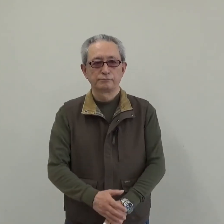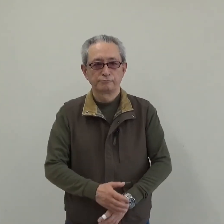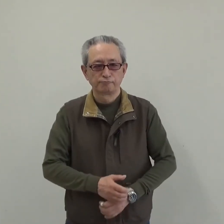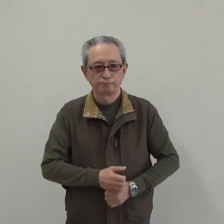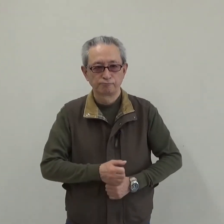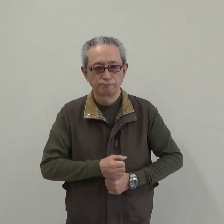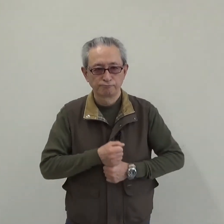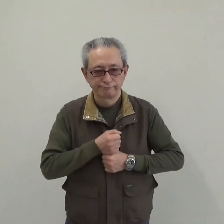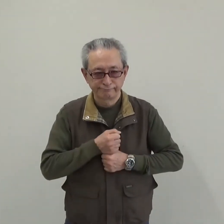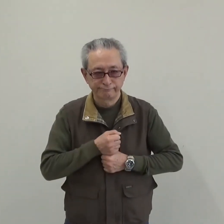気をつけて